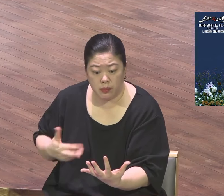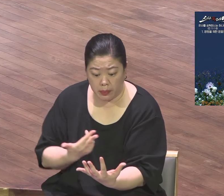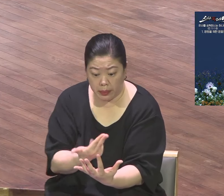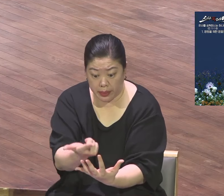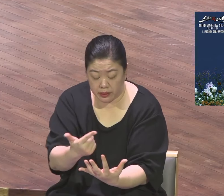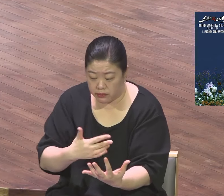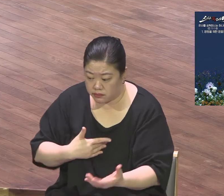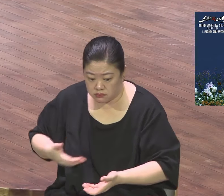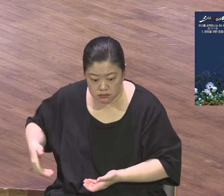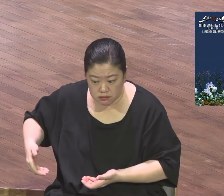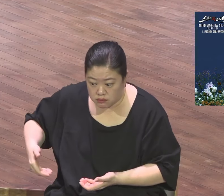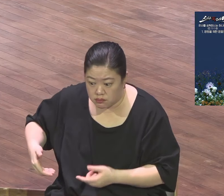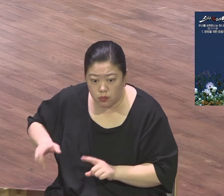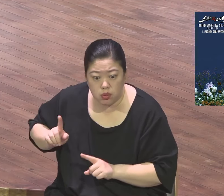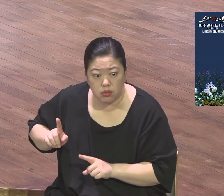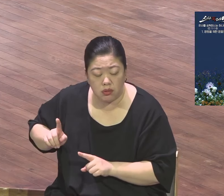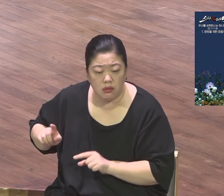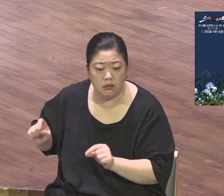그 영적 상태를 보잖아요.